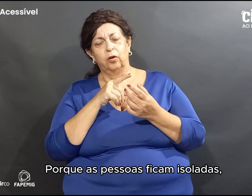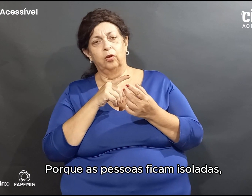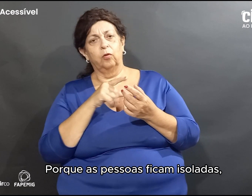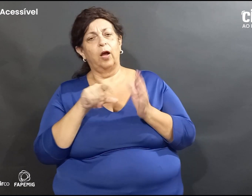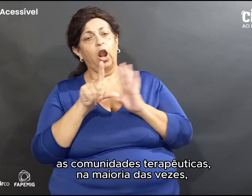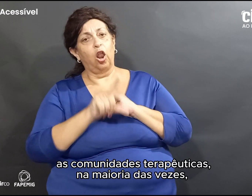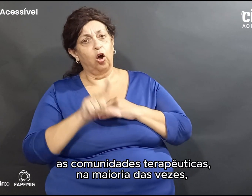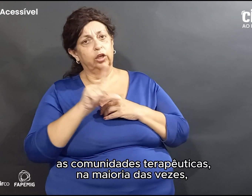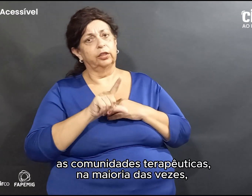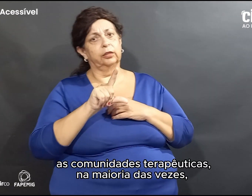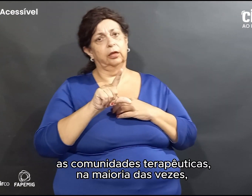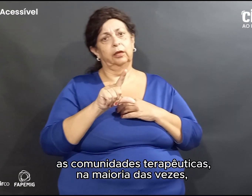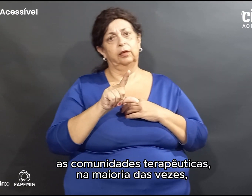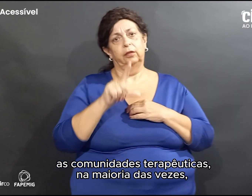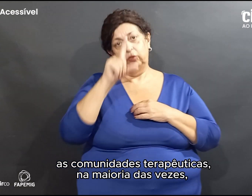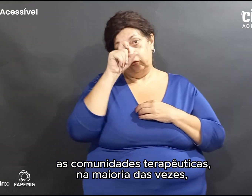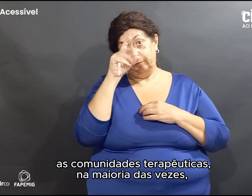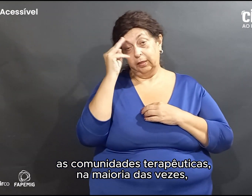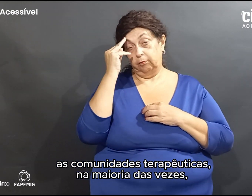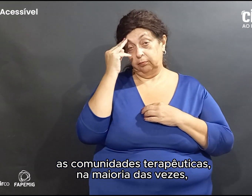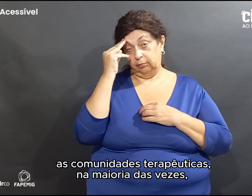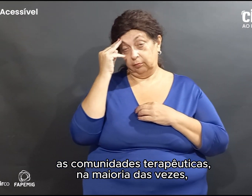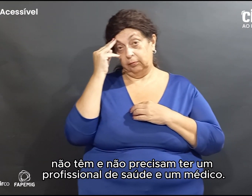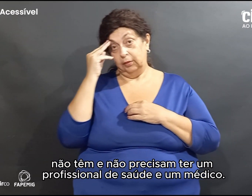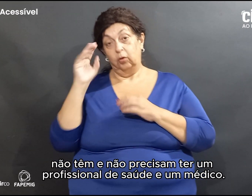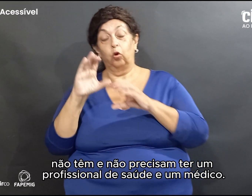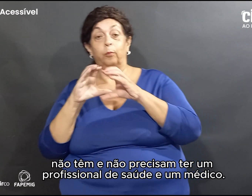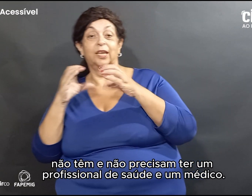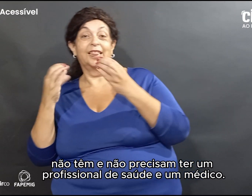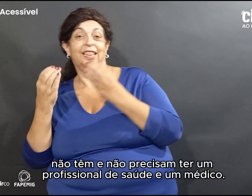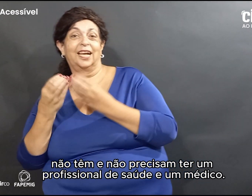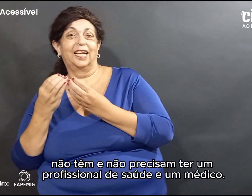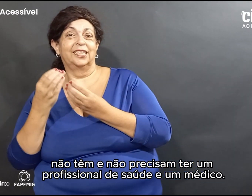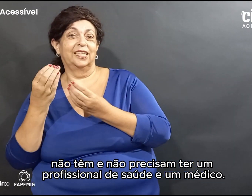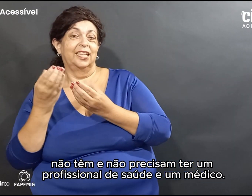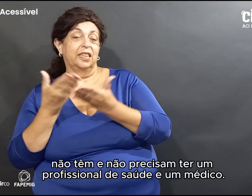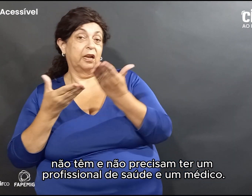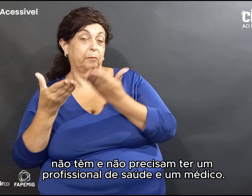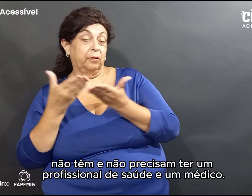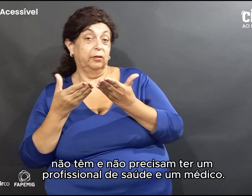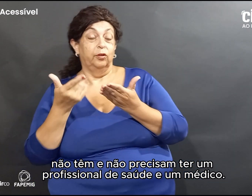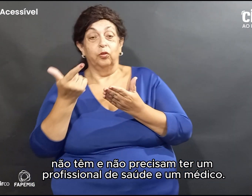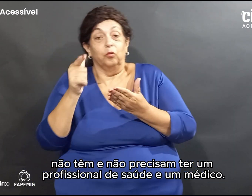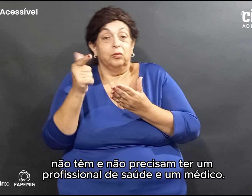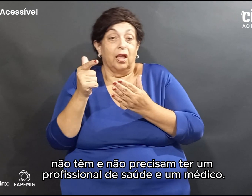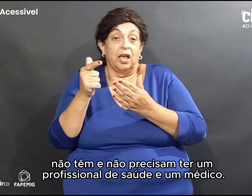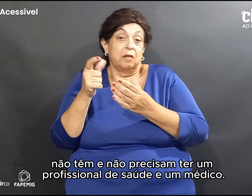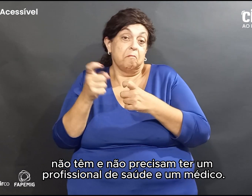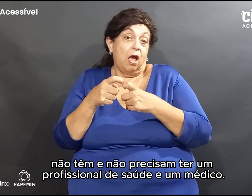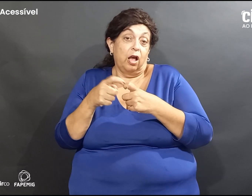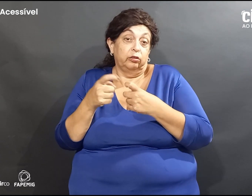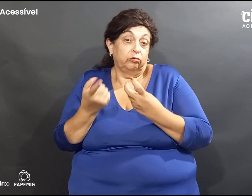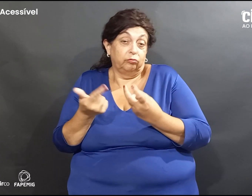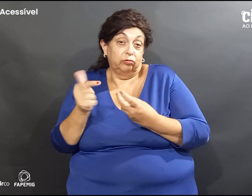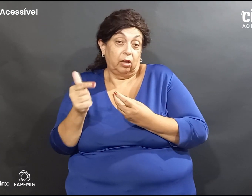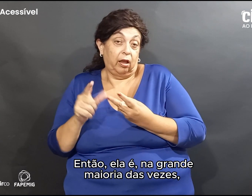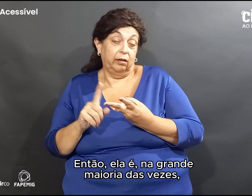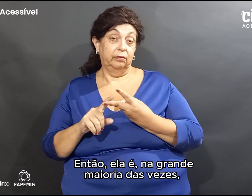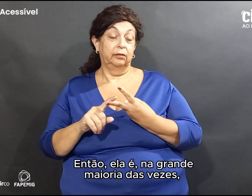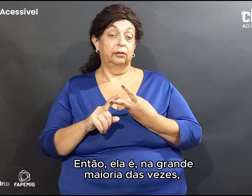isoladas, as comunidades terapêuticas, na maioria das vezes, elas não precisa ter um profissional de saúde, um médico e tal. Então, ela